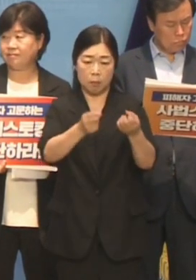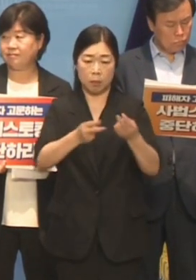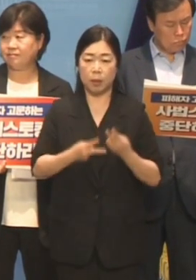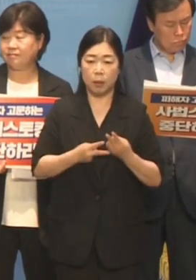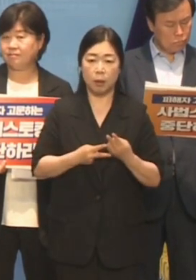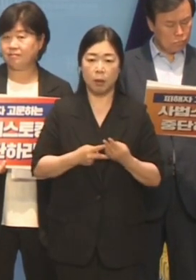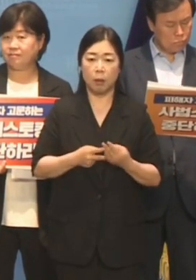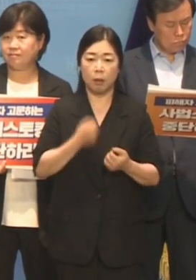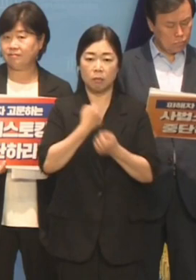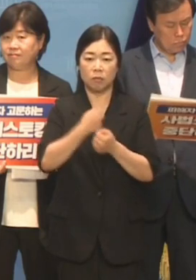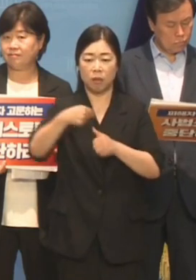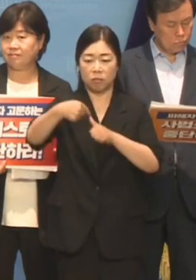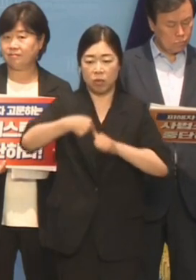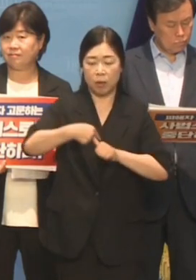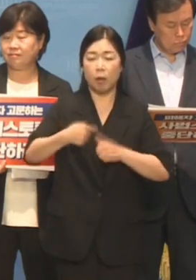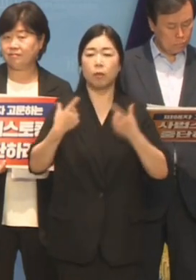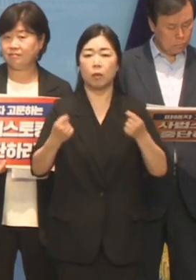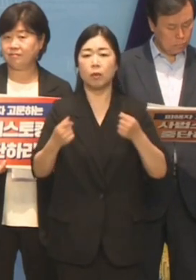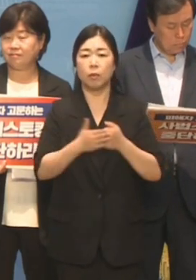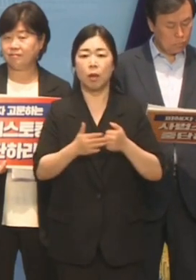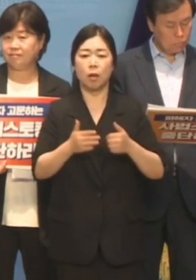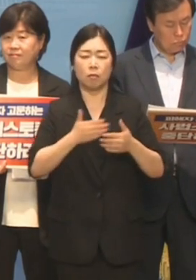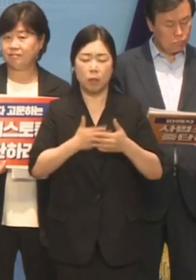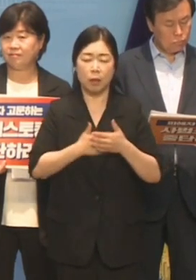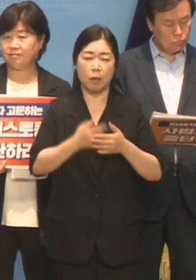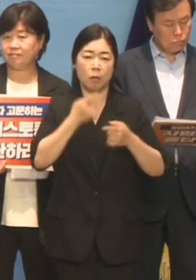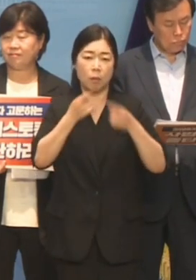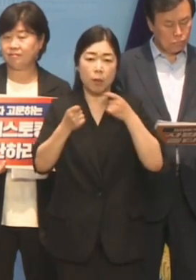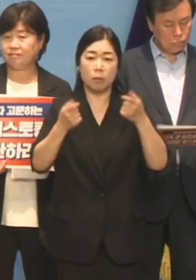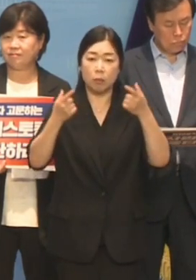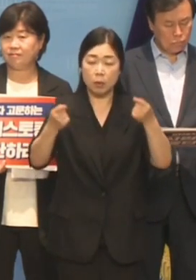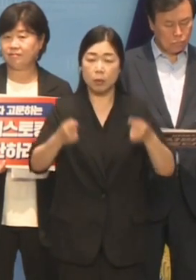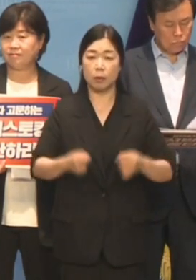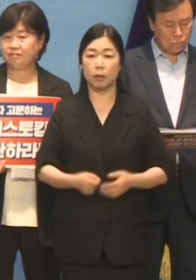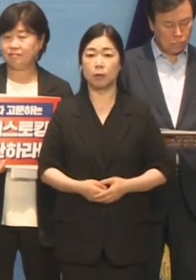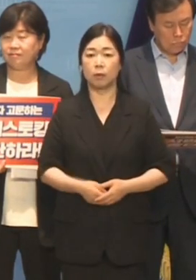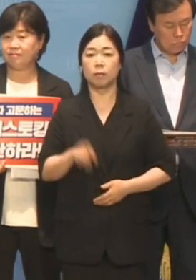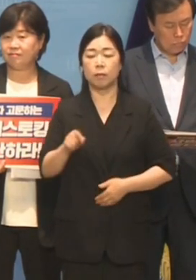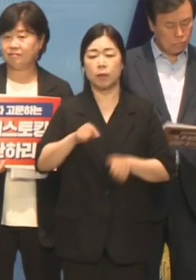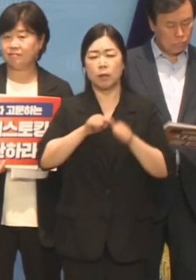불안감과 공포심을 일으키는 행위를 지칭하는 스토킹